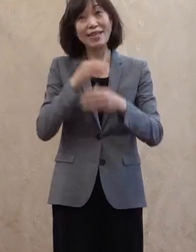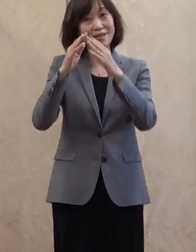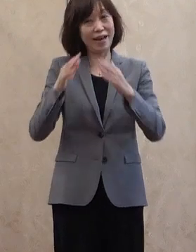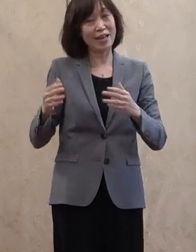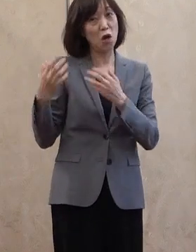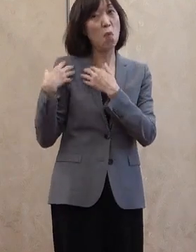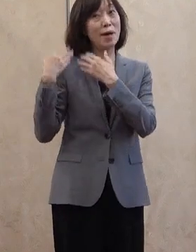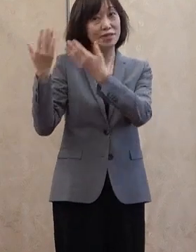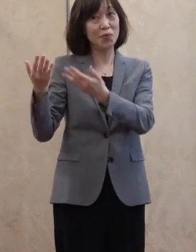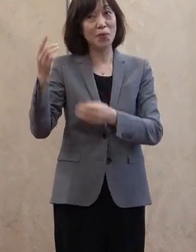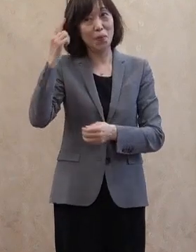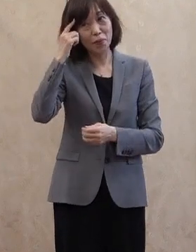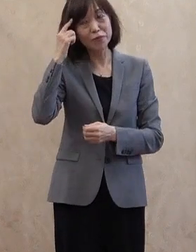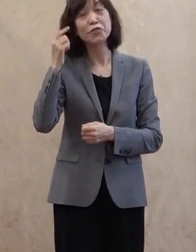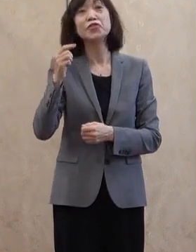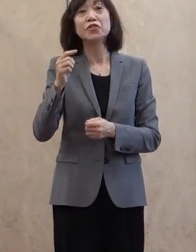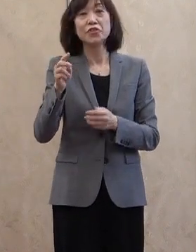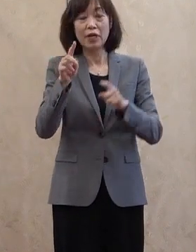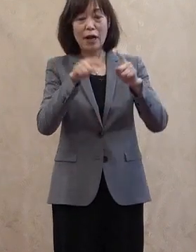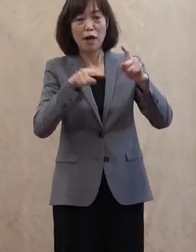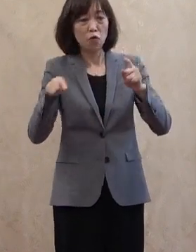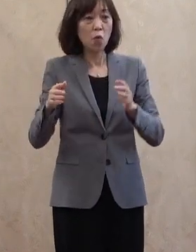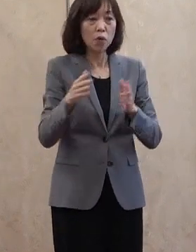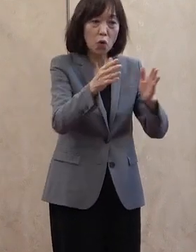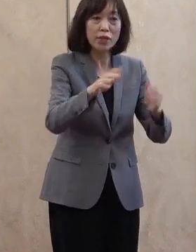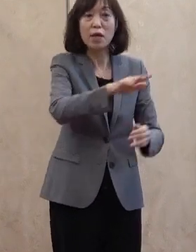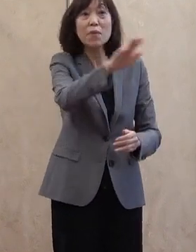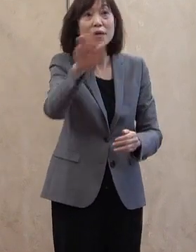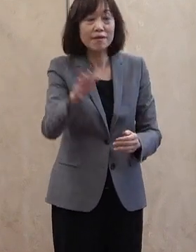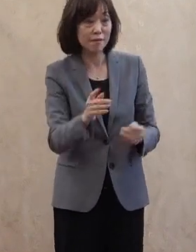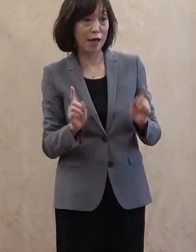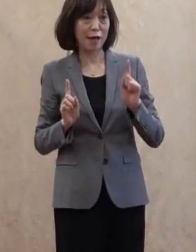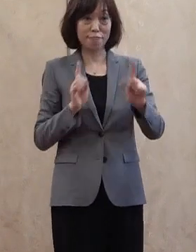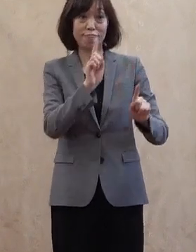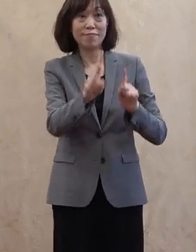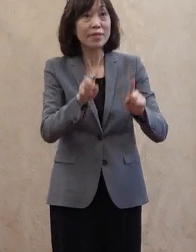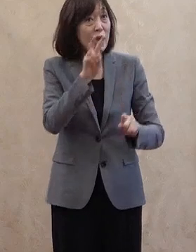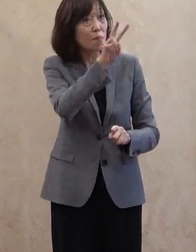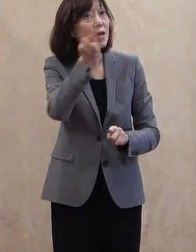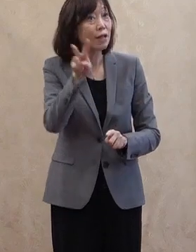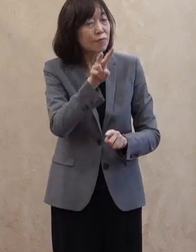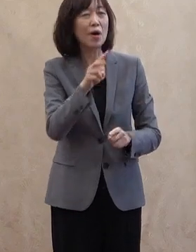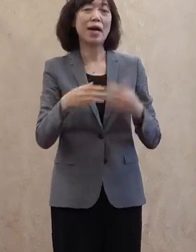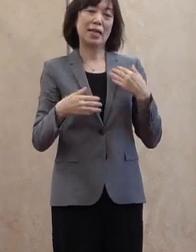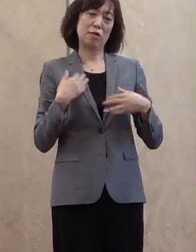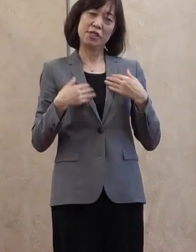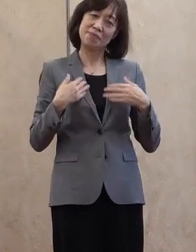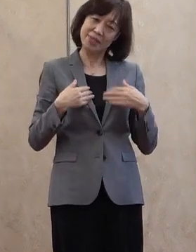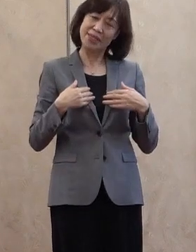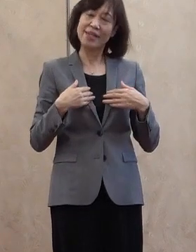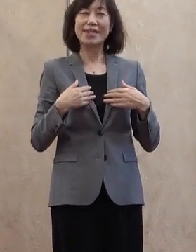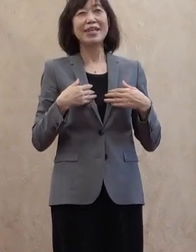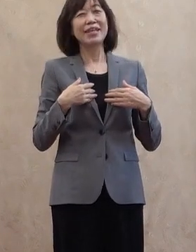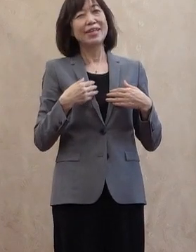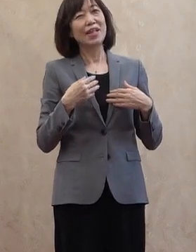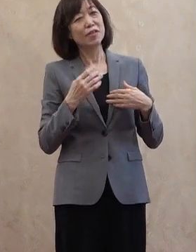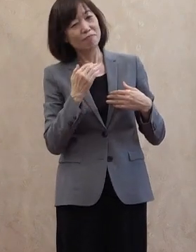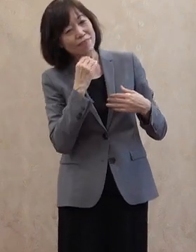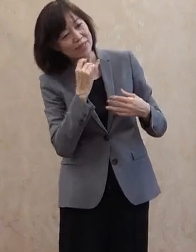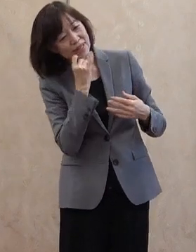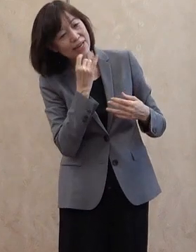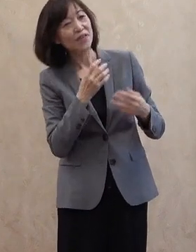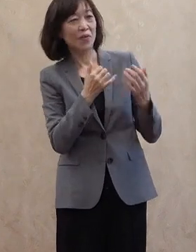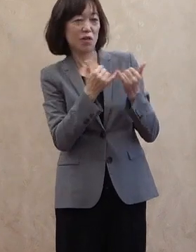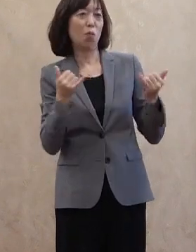ますが、口頭で誰もがこう観客として参加できてというのは、楽しみにされた方もいらっしゃったと思うんですけど、ここについてはもう